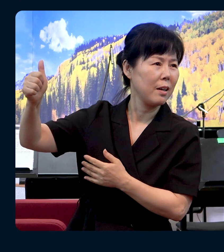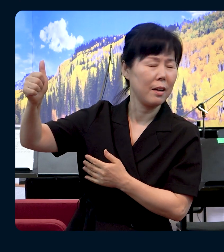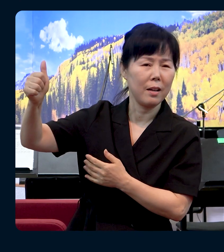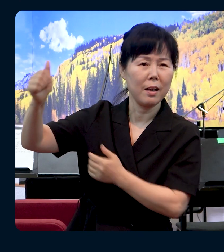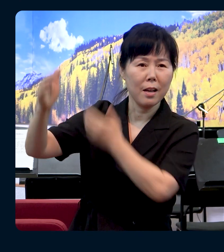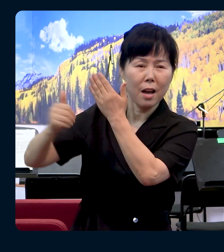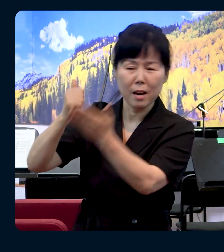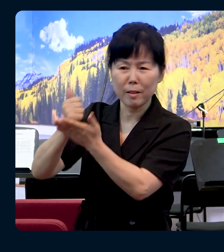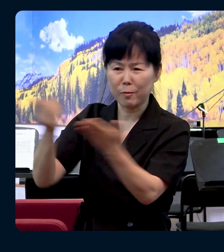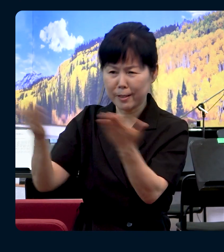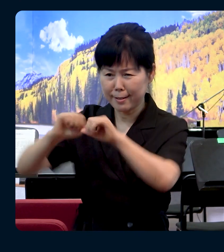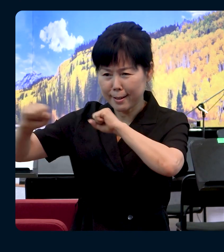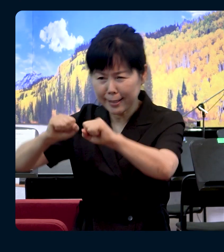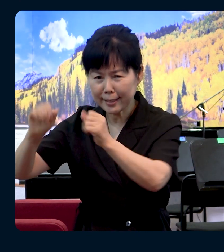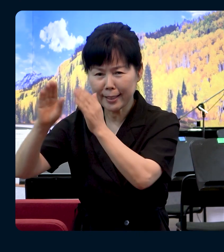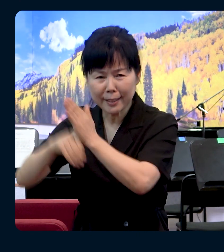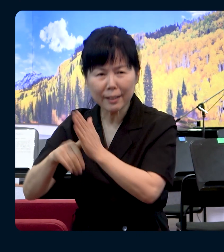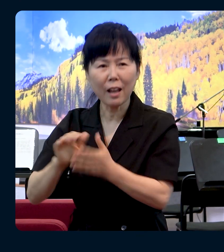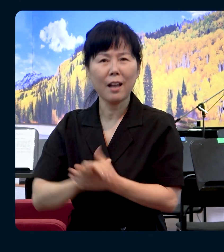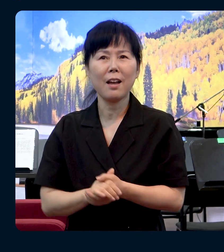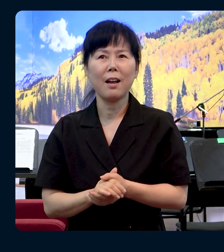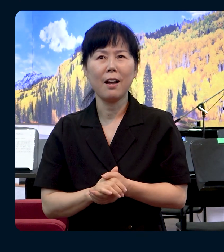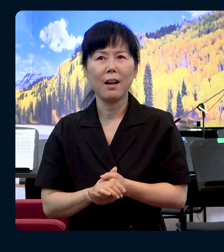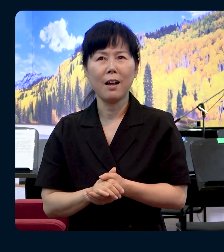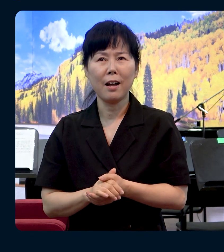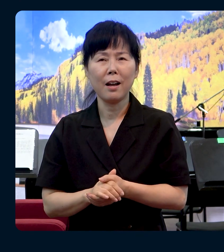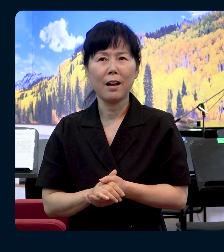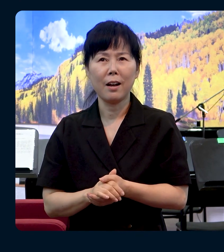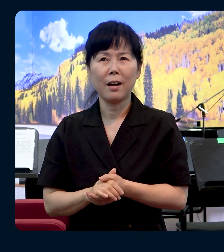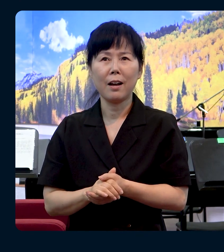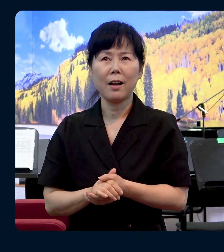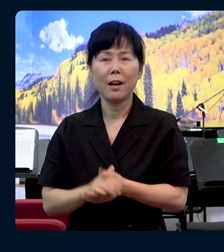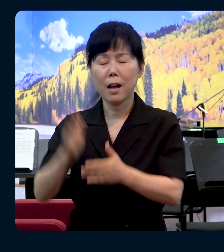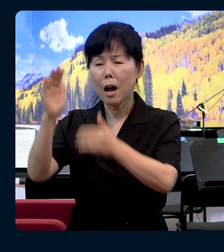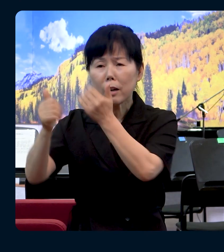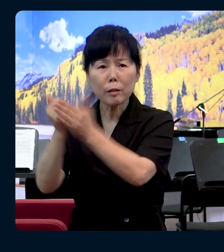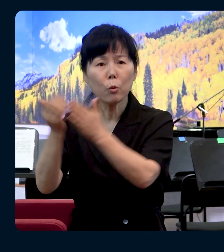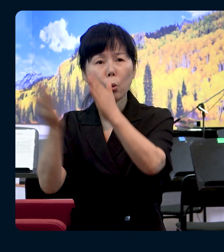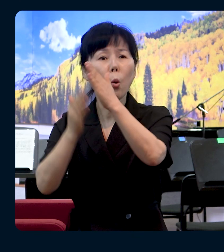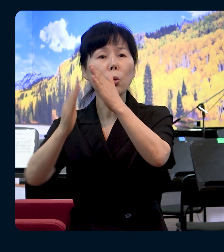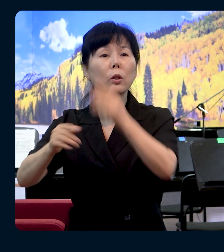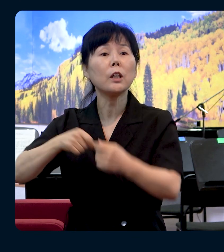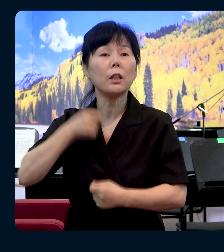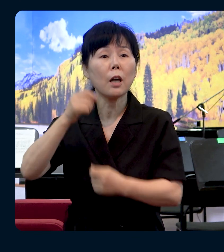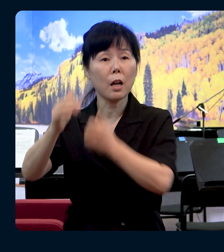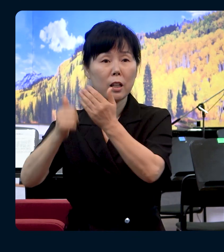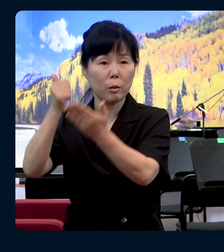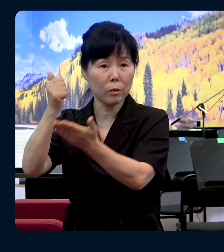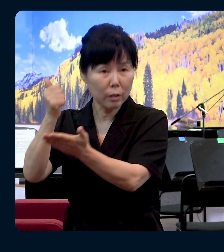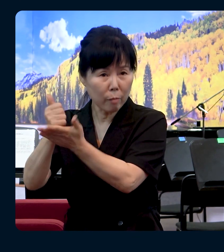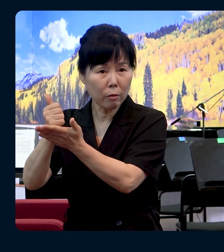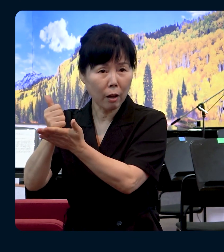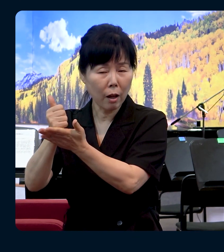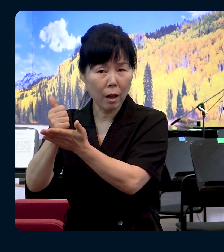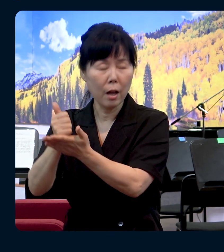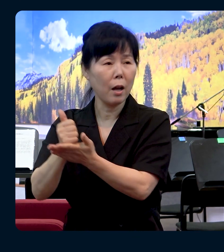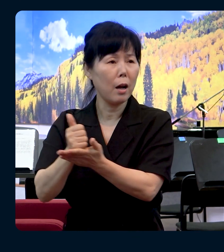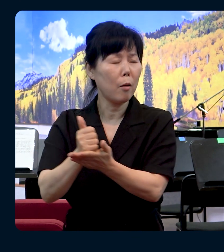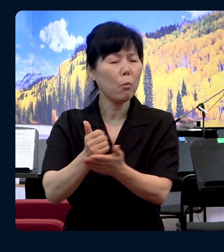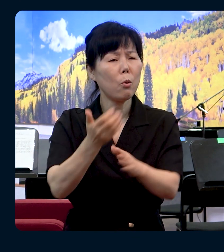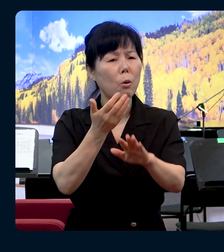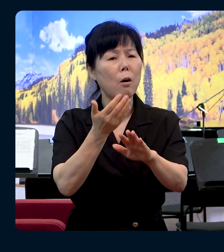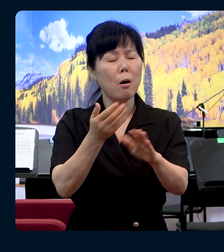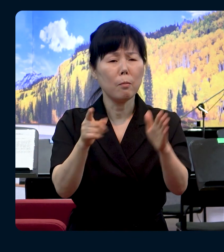하나님이 이 역사를 행하시는데 그냥 마음대로 막 할 수 없어요. 왜? 하나님 공의 하나님이시니까. 우리를 사랑하시지만, 어떤 영혼을